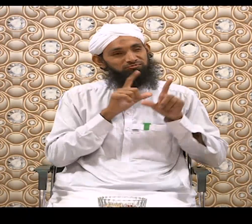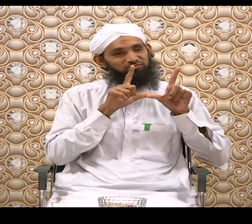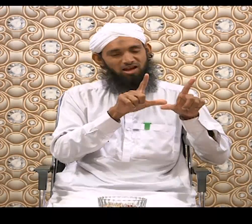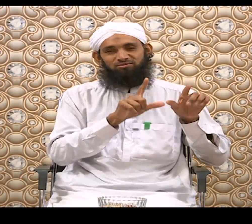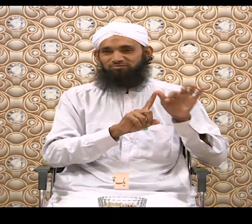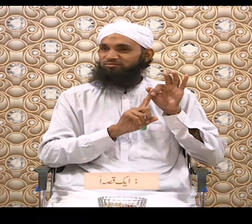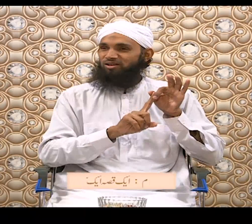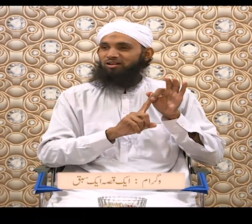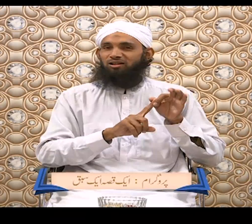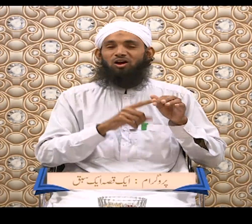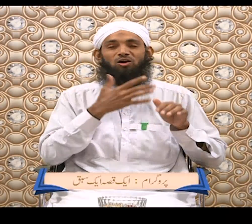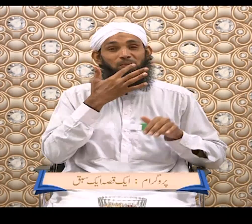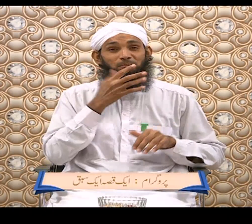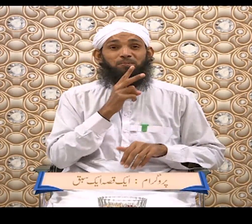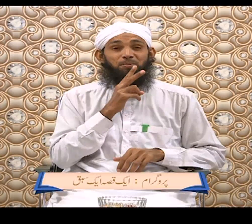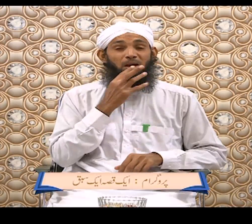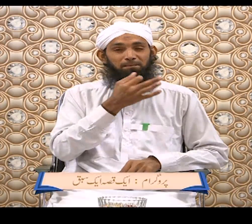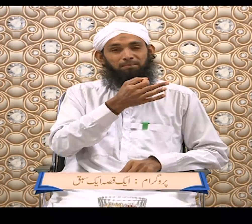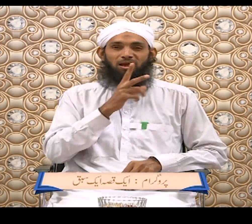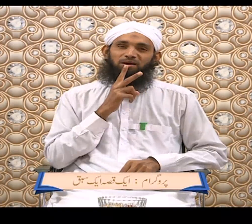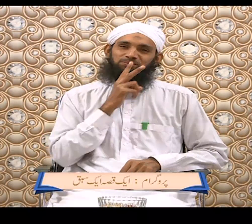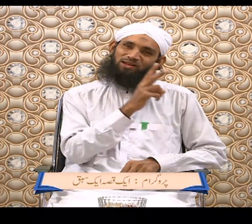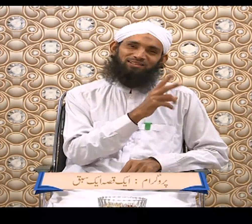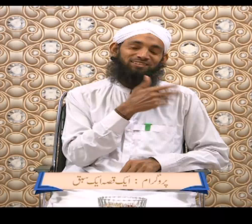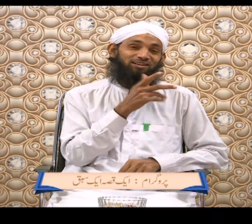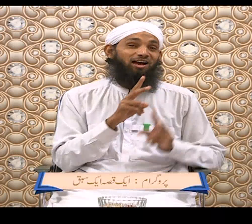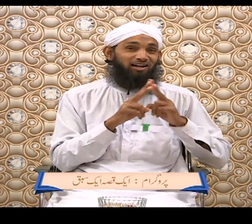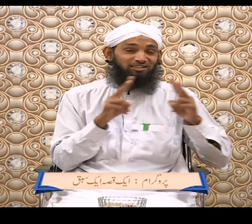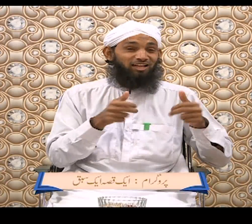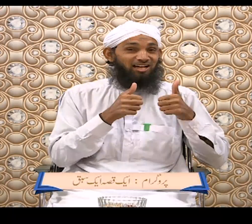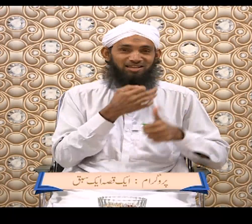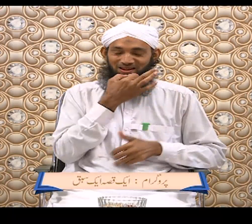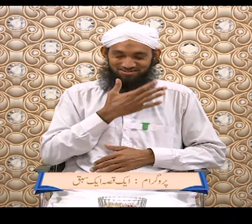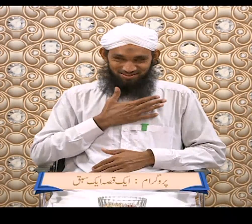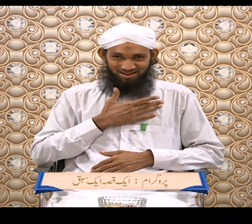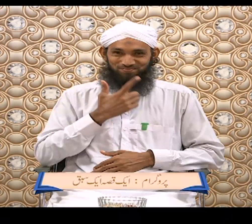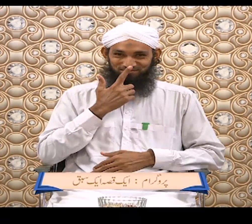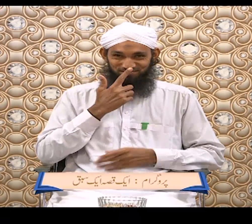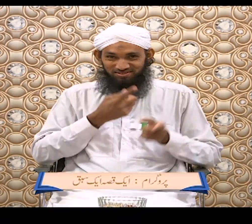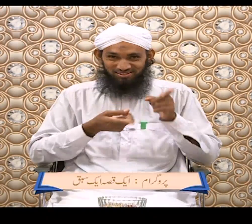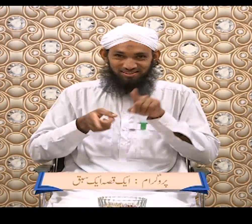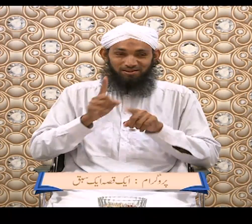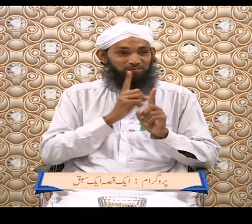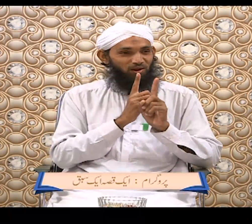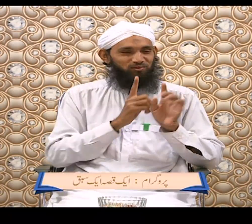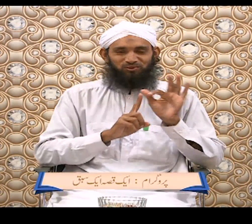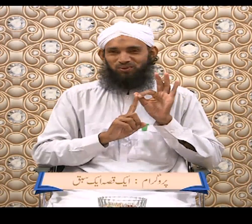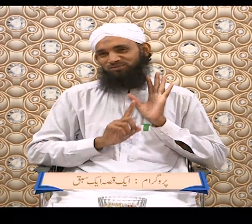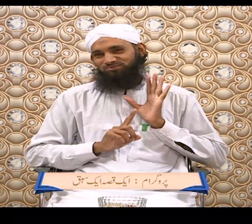اور ان سے خوبصورت نرم بات کہنا اور حسنِ عدب کے ساتھ ان سے خطاب کرنا پیارے اسلامی